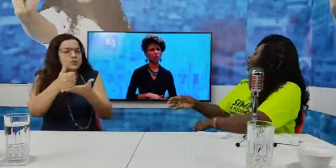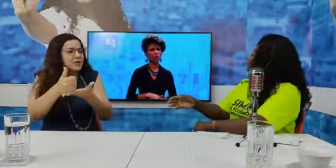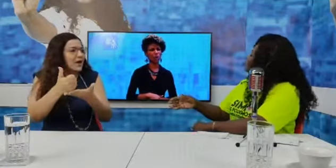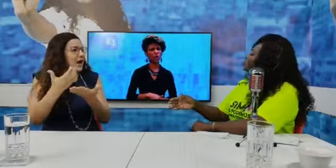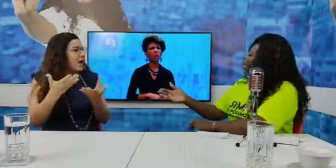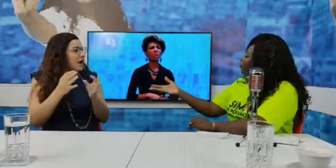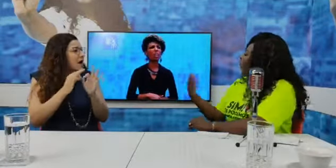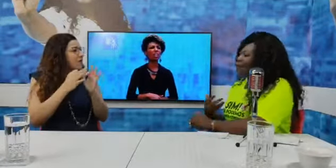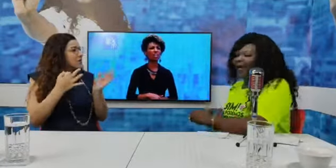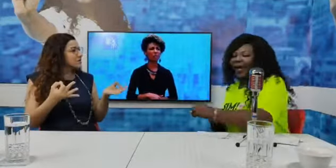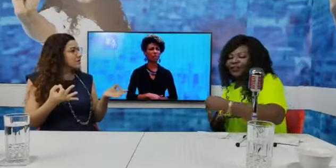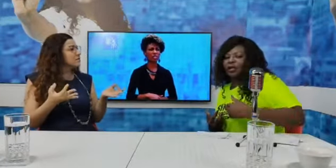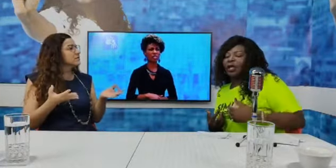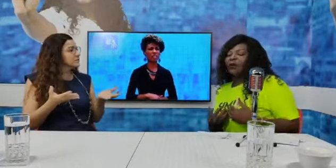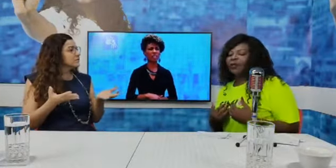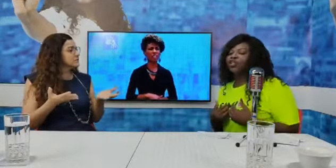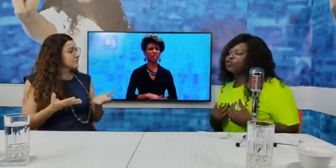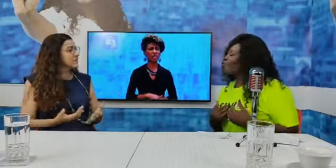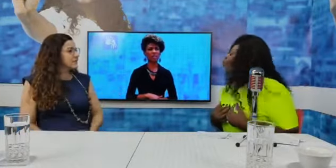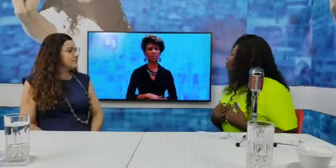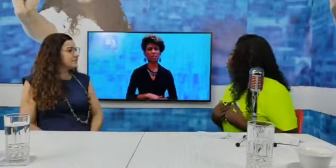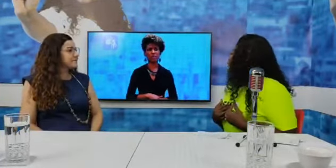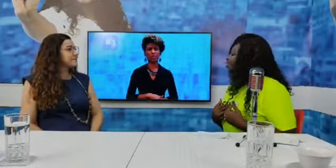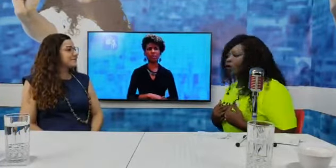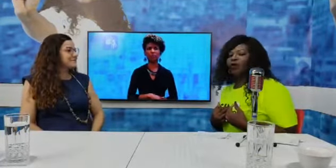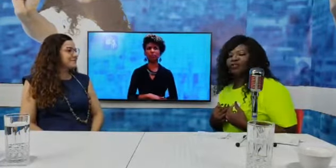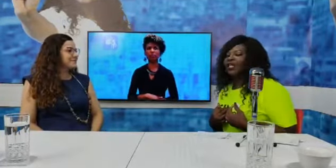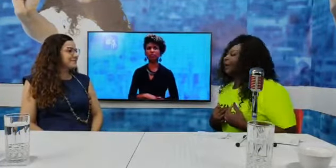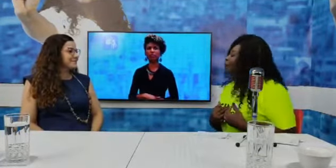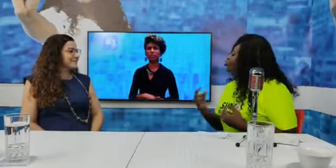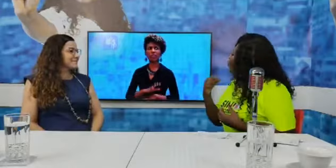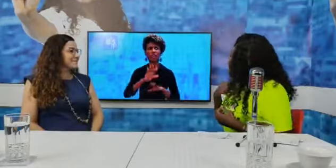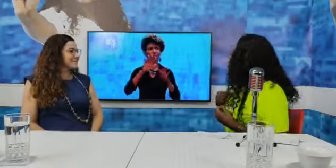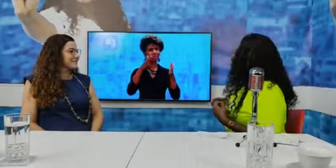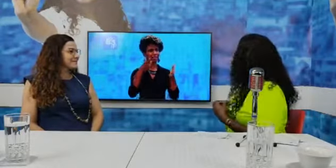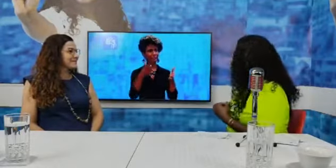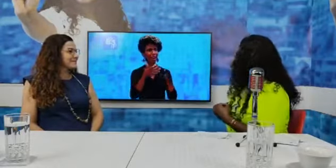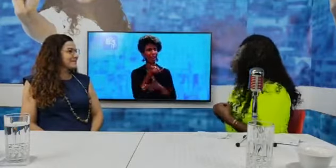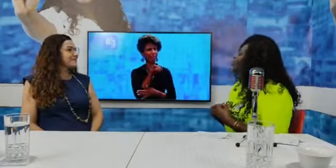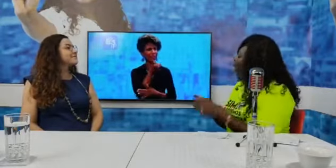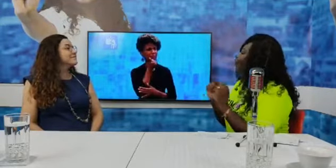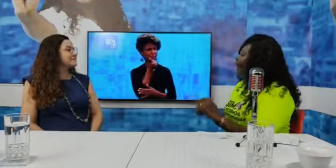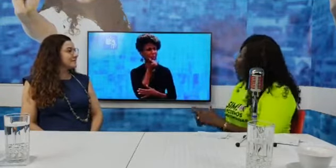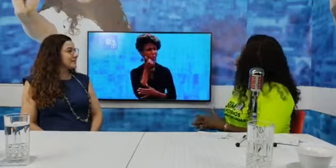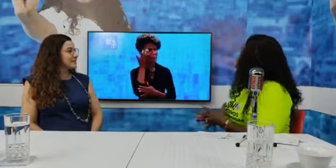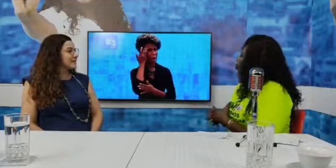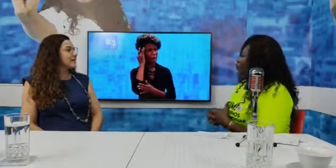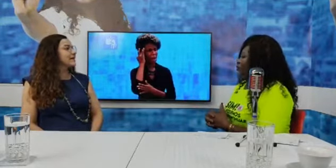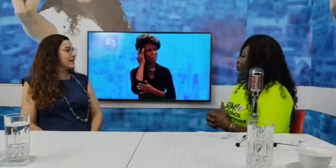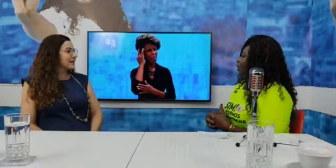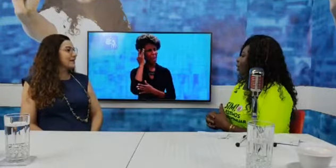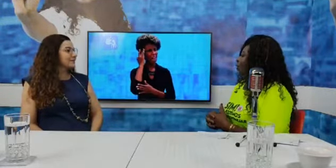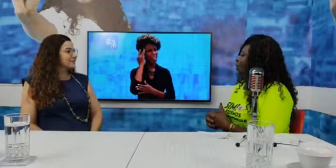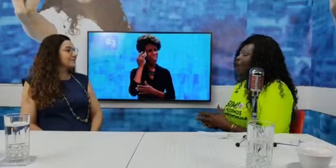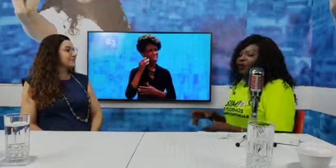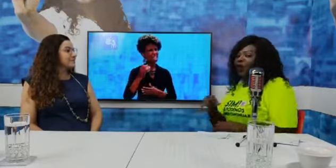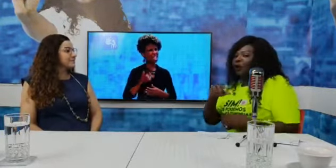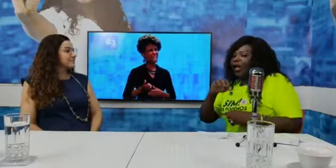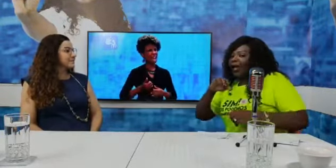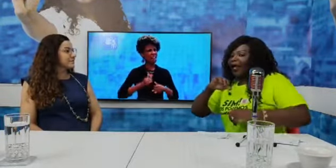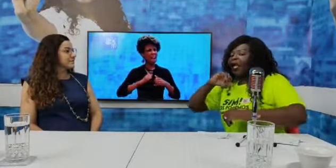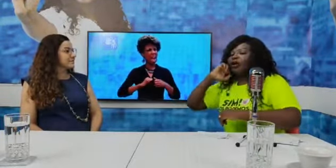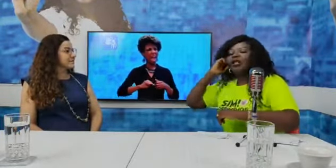dor. Na verdade, me desculpe, mas eu considero isso um egoísmo da parte dos profissionais.